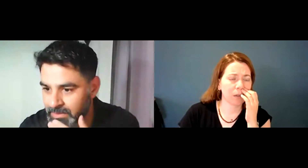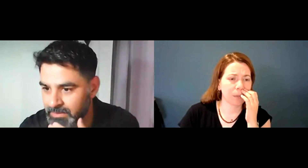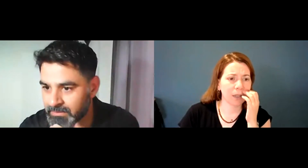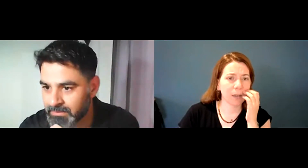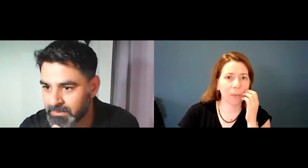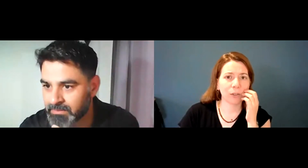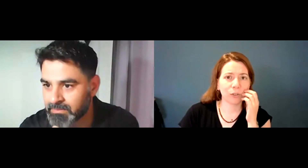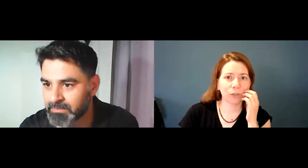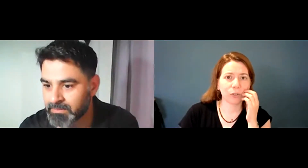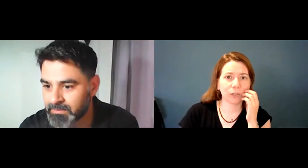Esperen que me mandó otro.